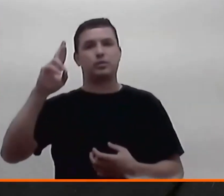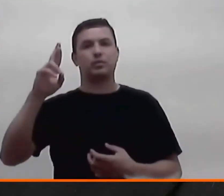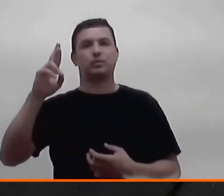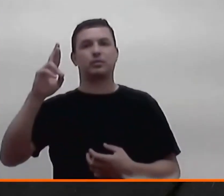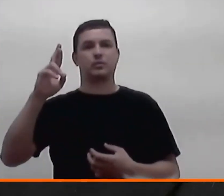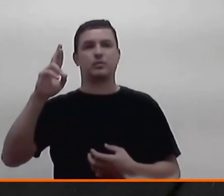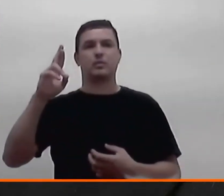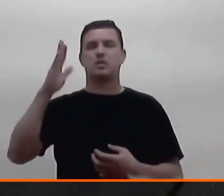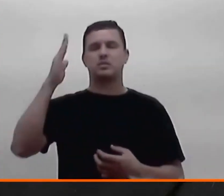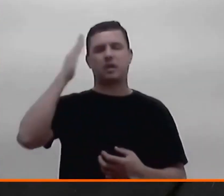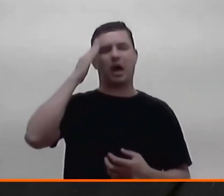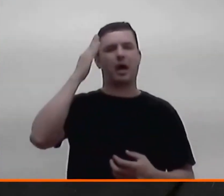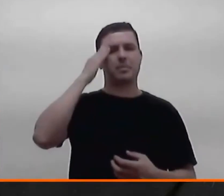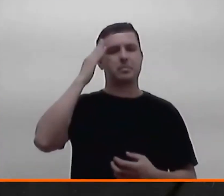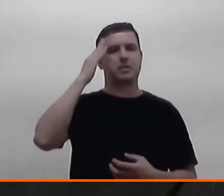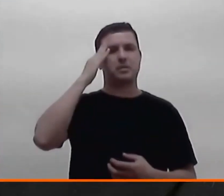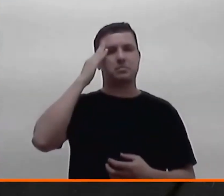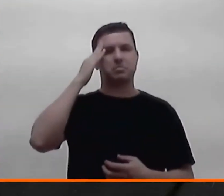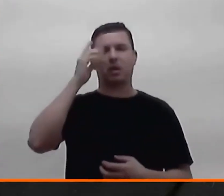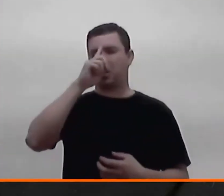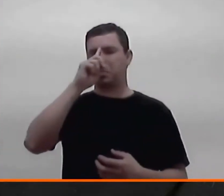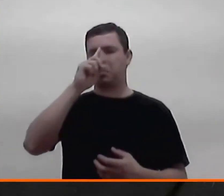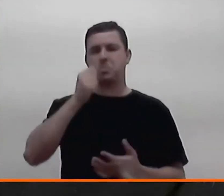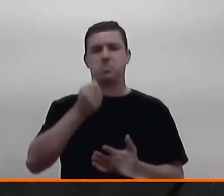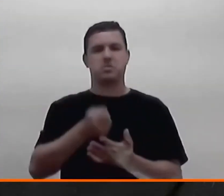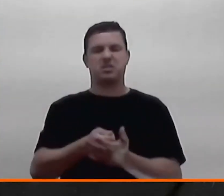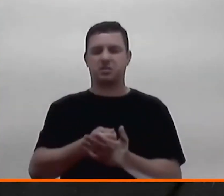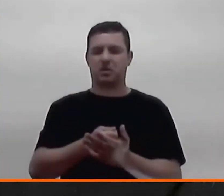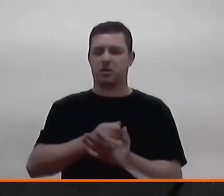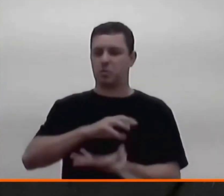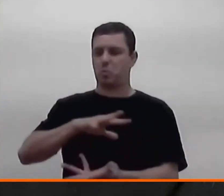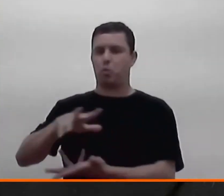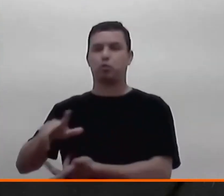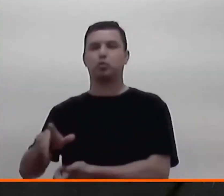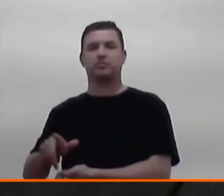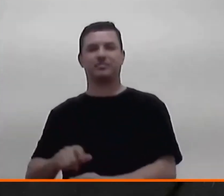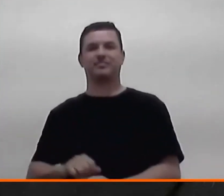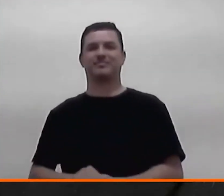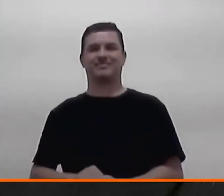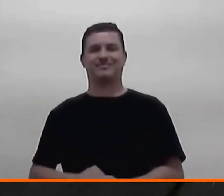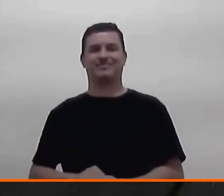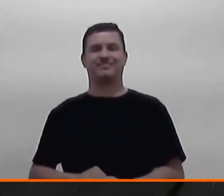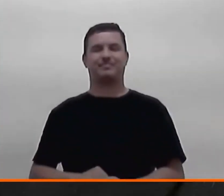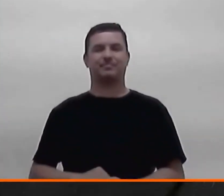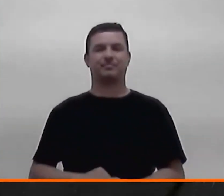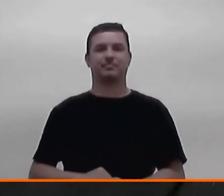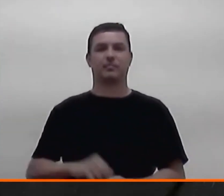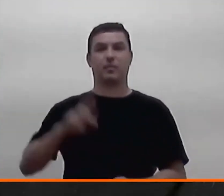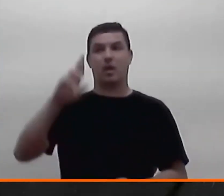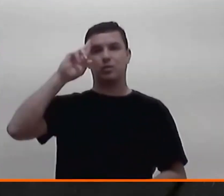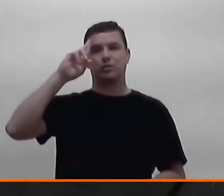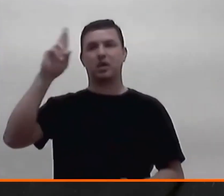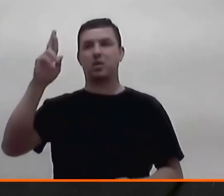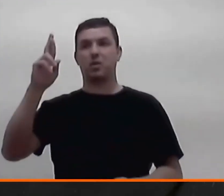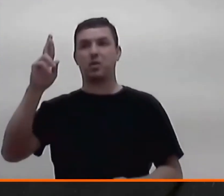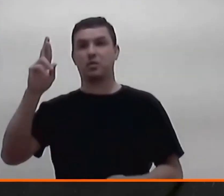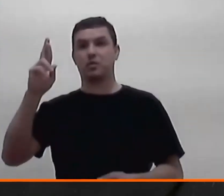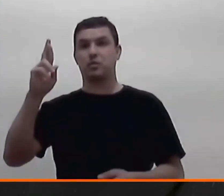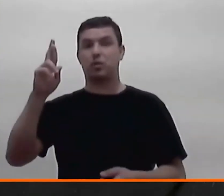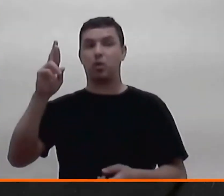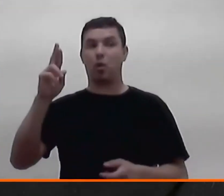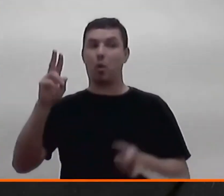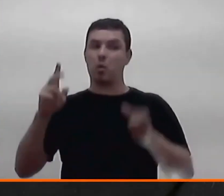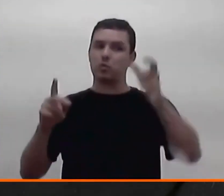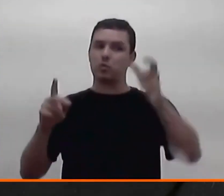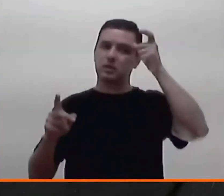Senhor é que manda. Amém? Ó Senhor, você quer estar do lado do Senhor?